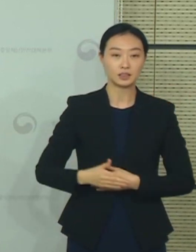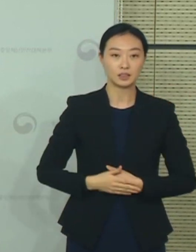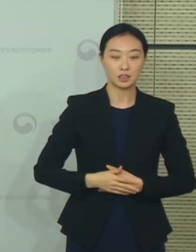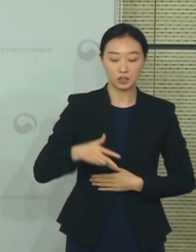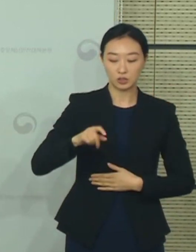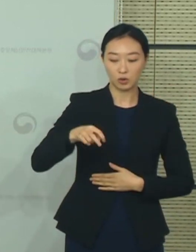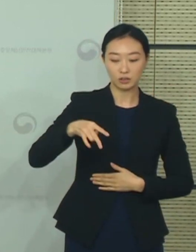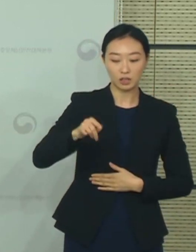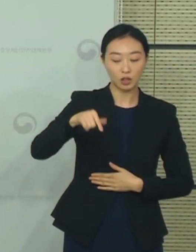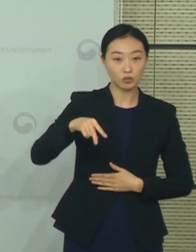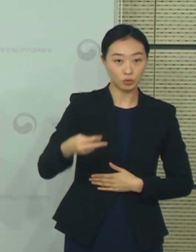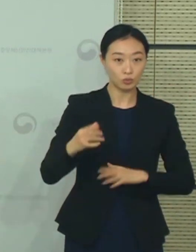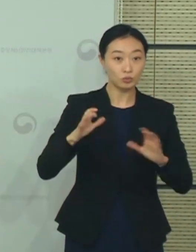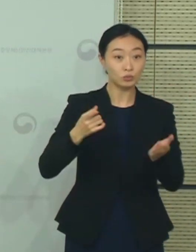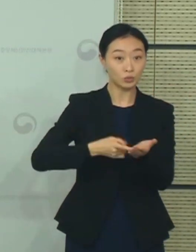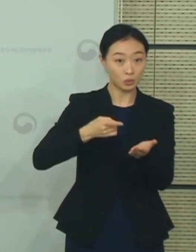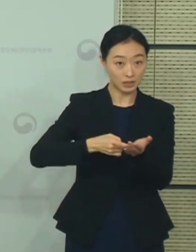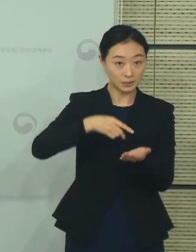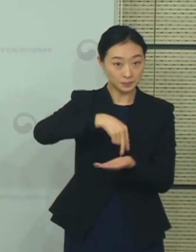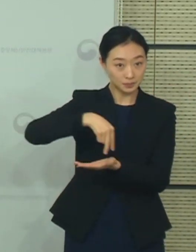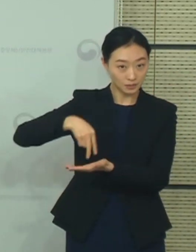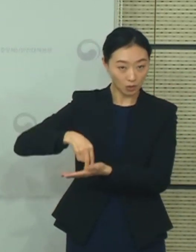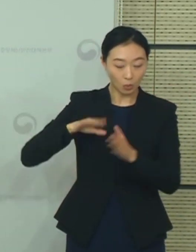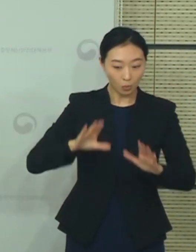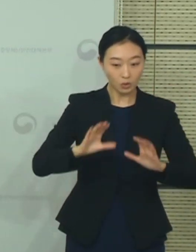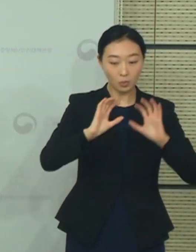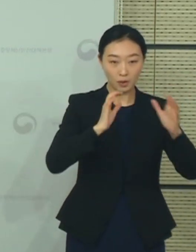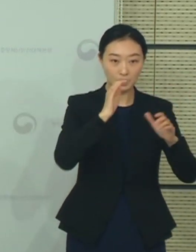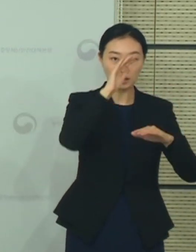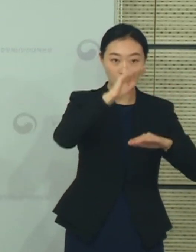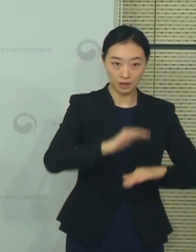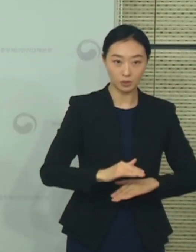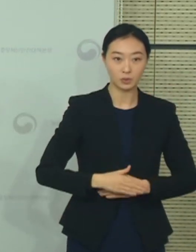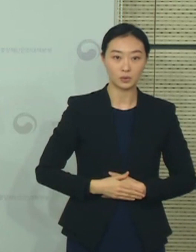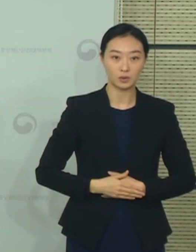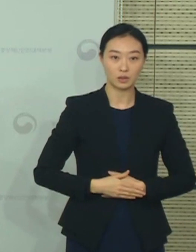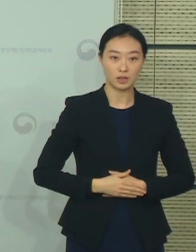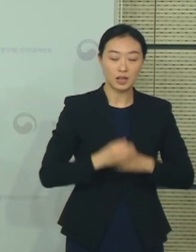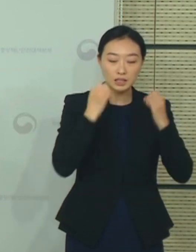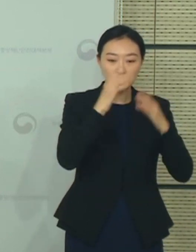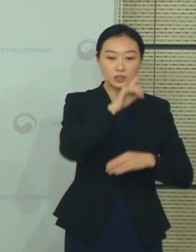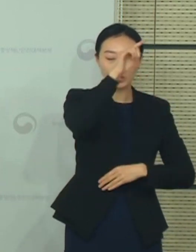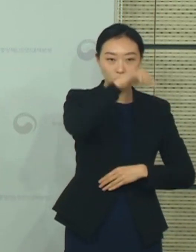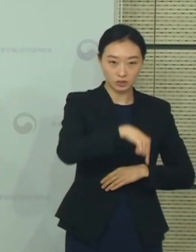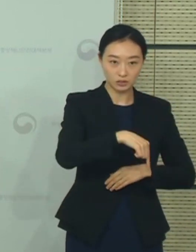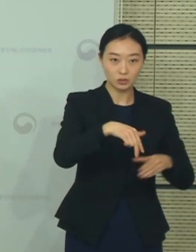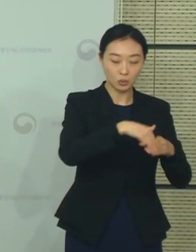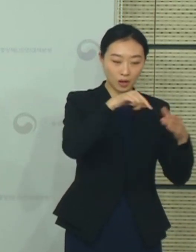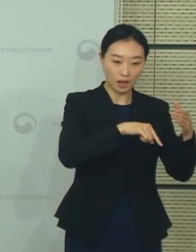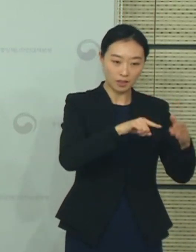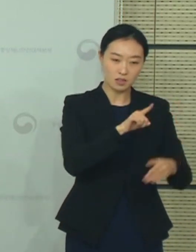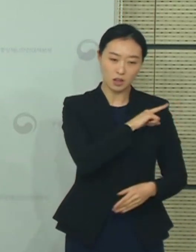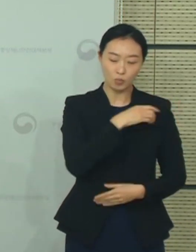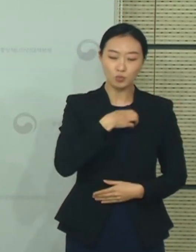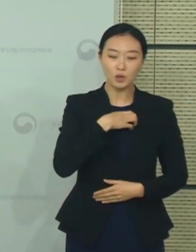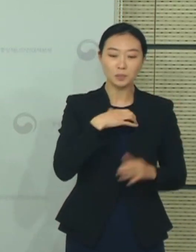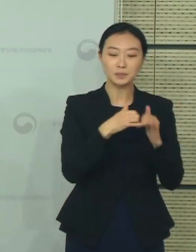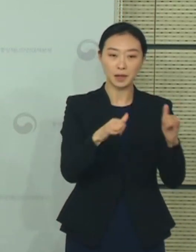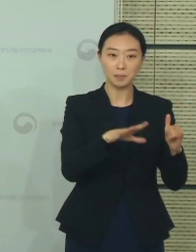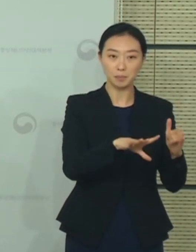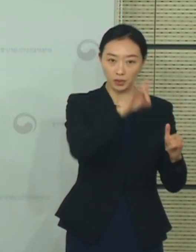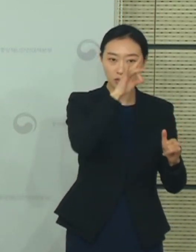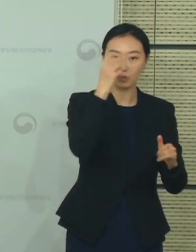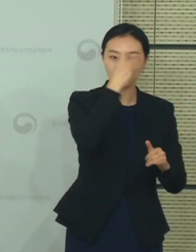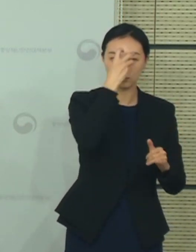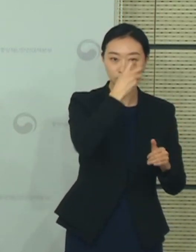정세균 국무총리는 오늘 회의에서 신천지교회 신도 가운데 고위험군부터 신속하게 조사를 할 것과